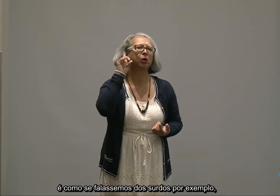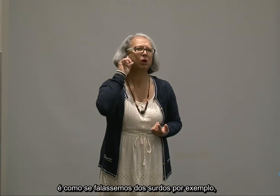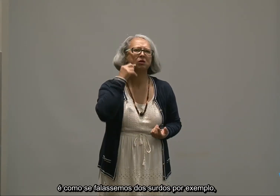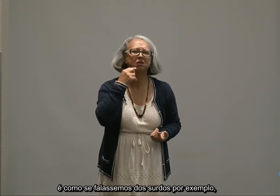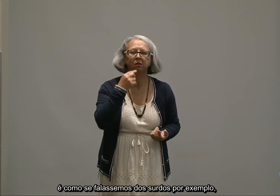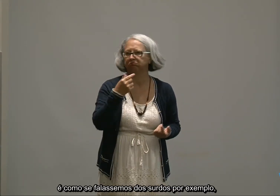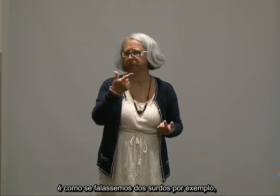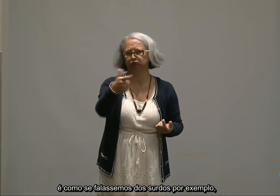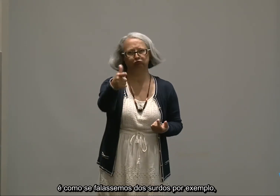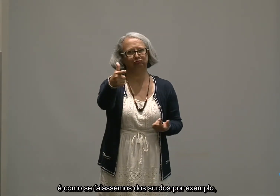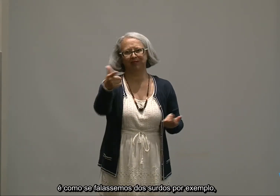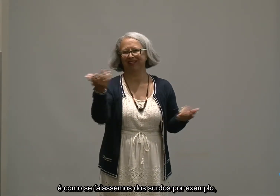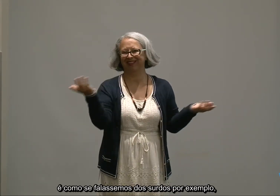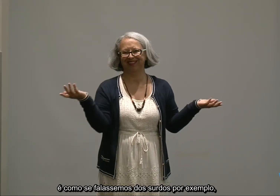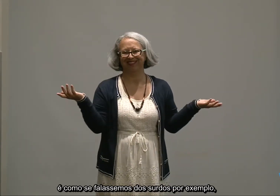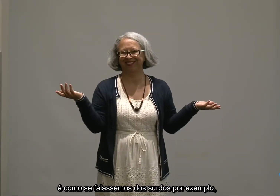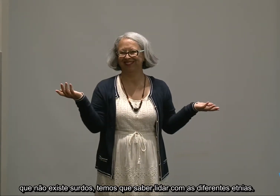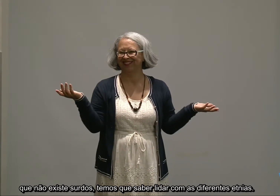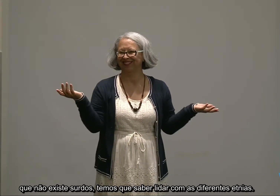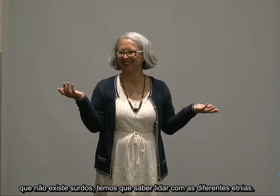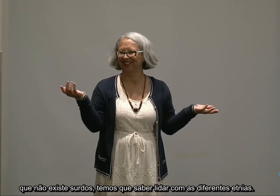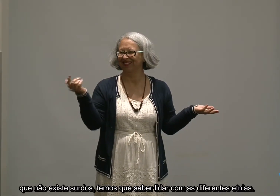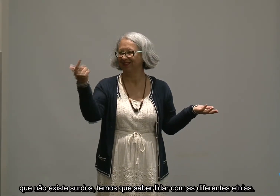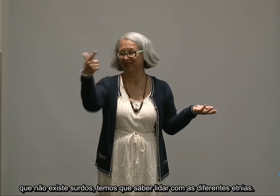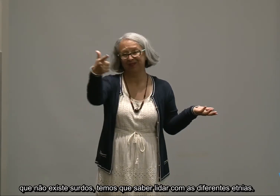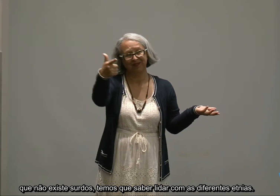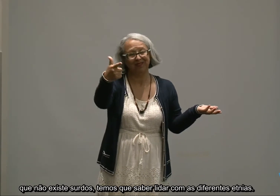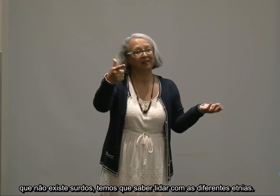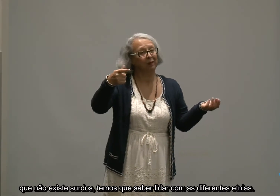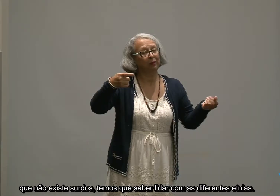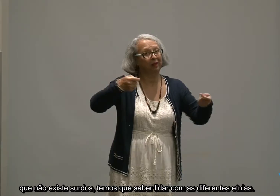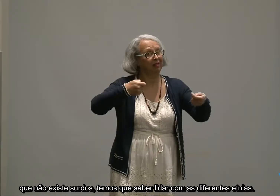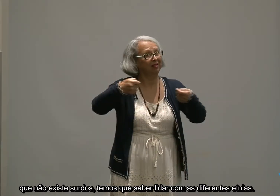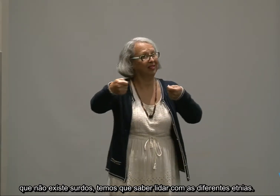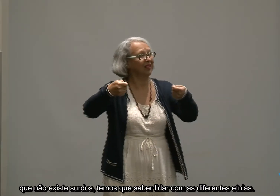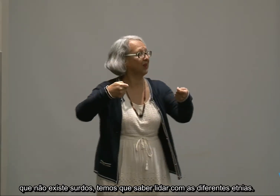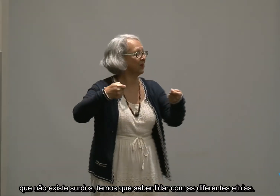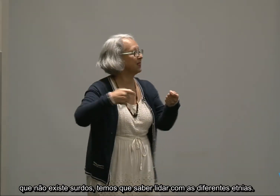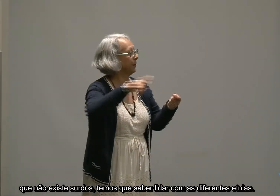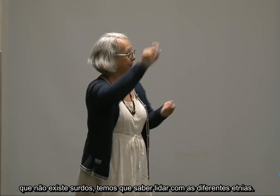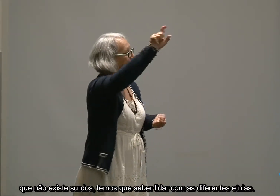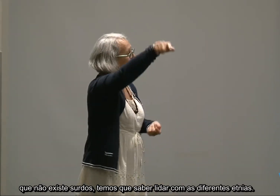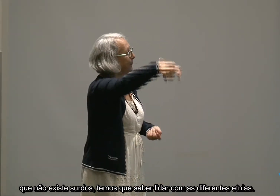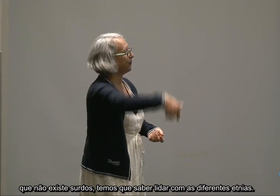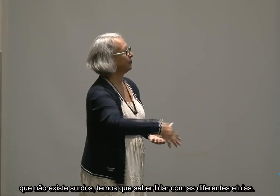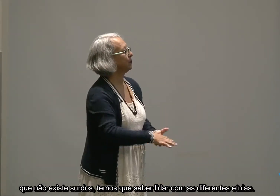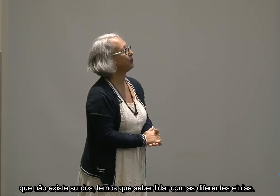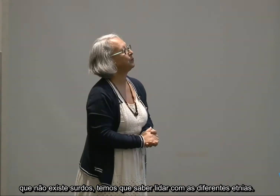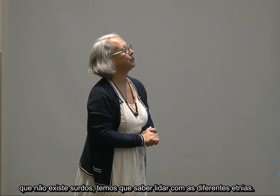falássemos dos surdos, por exemplo, que não existe surdos, temos que saber lidar com as diferentes